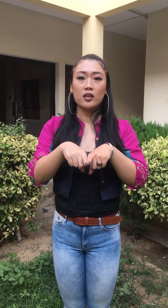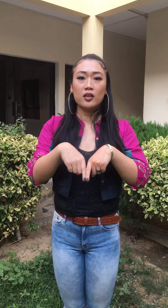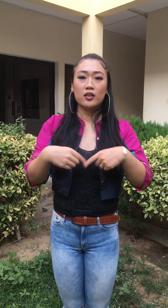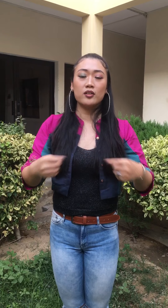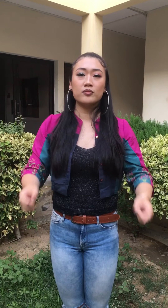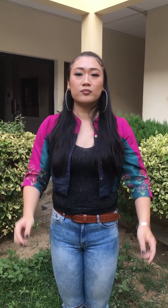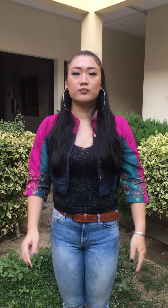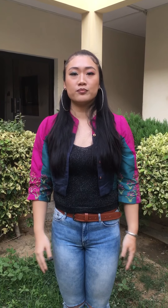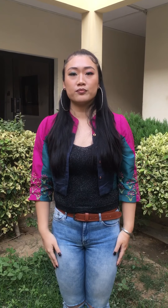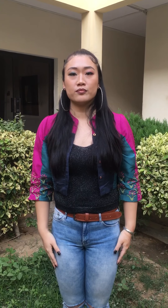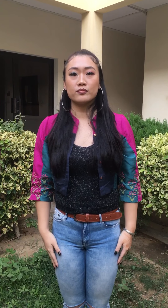样，